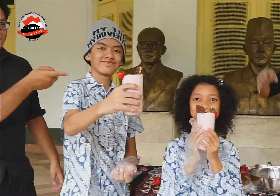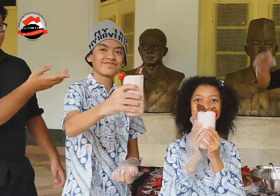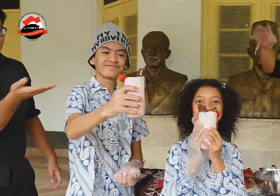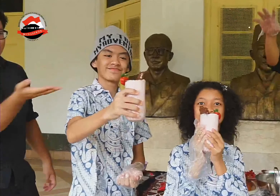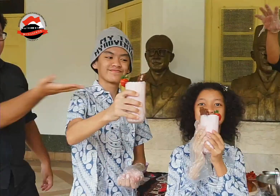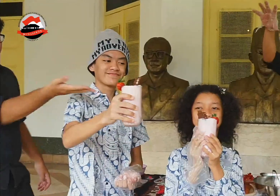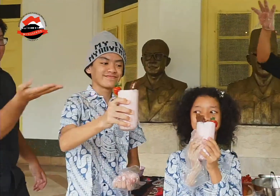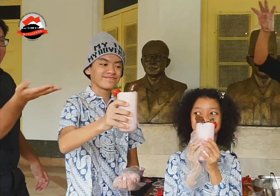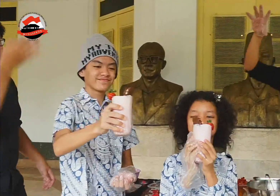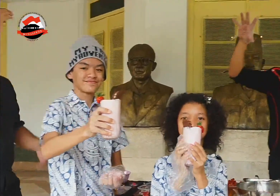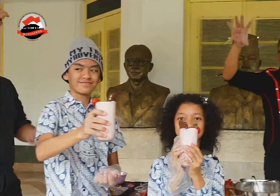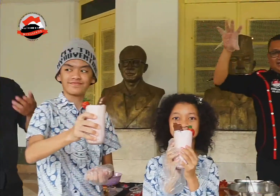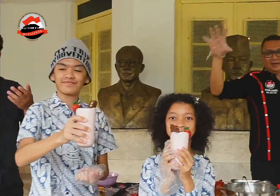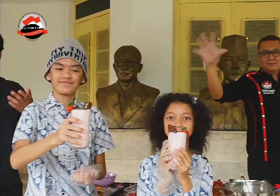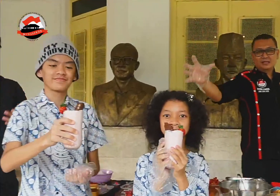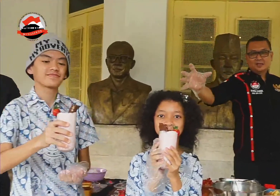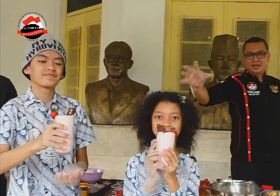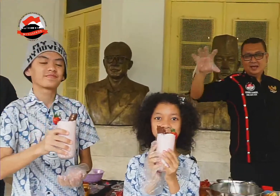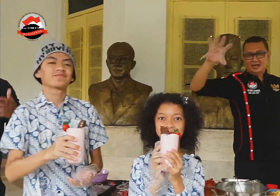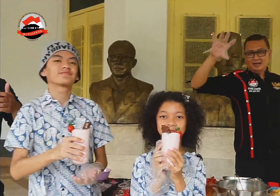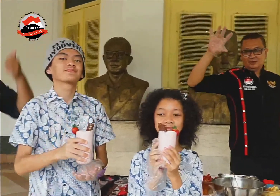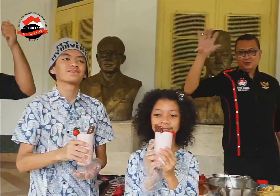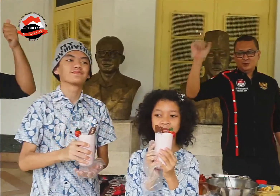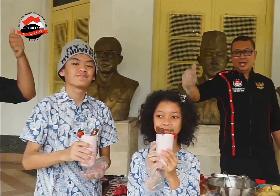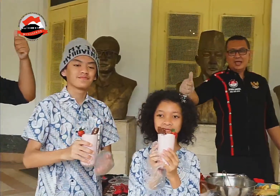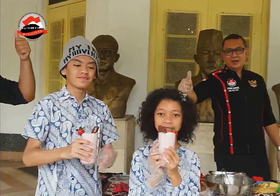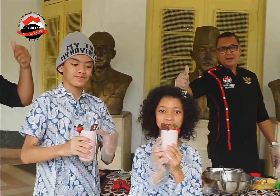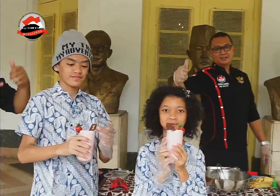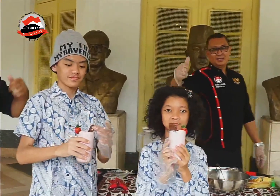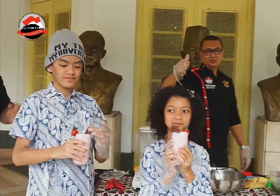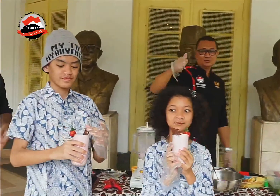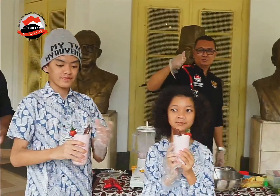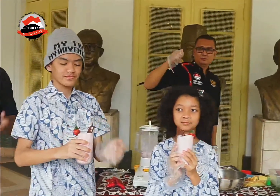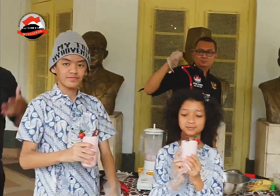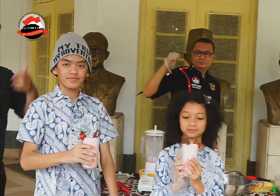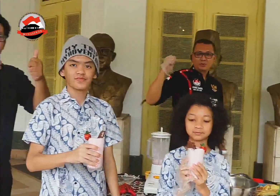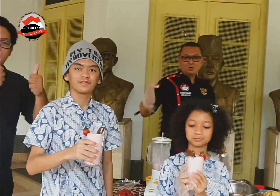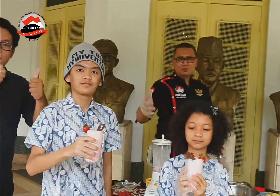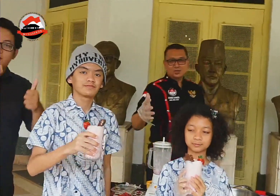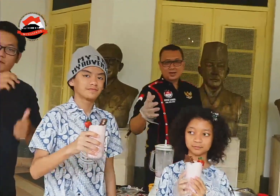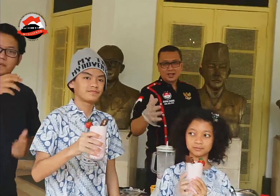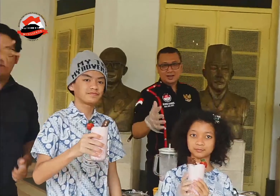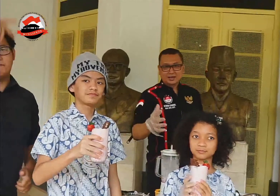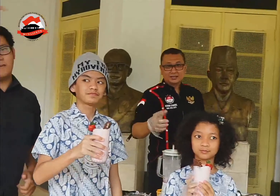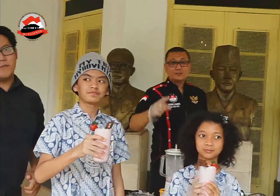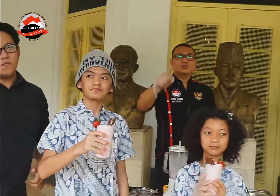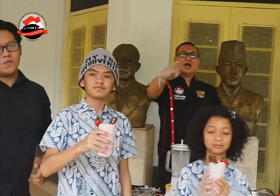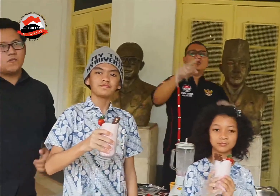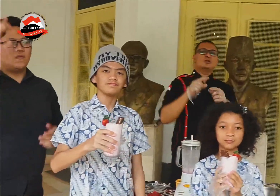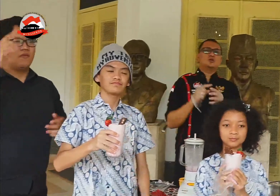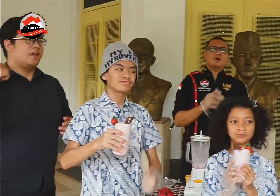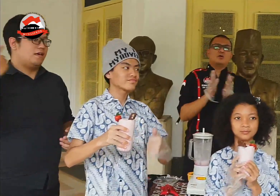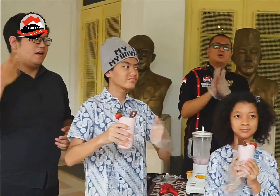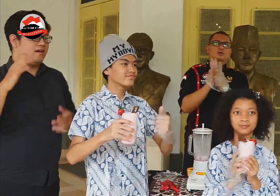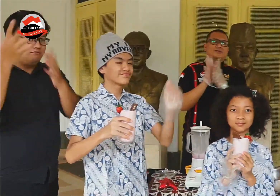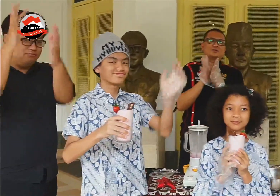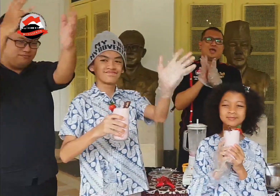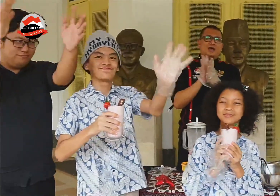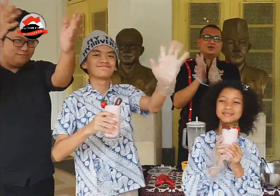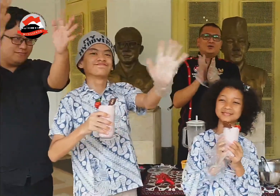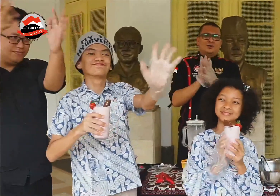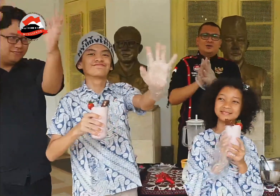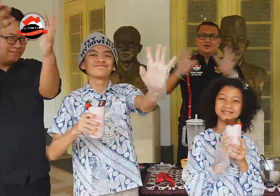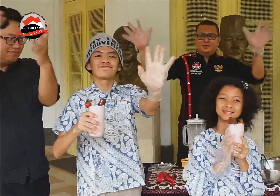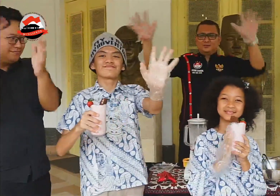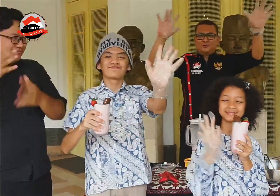dia kreasi anak hebat, anak tuli yang hebat yaitu Paul dan Nada. Tepuk tangan dong di rumah dong, tepuk